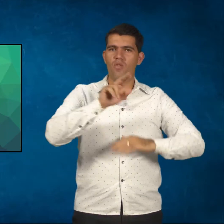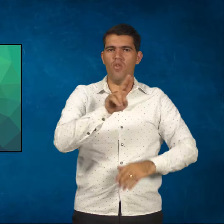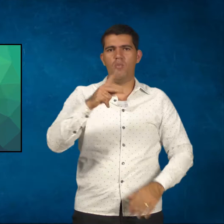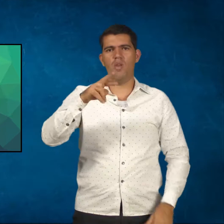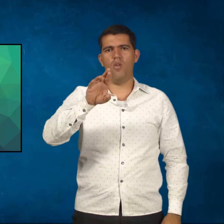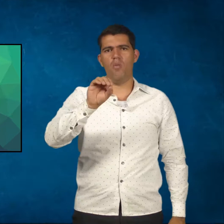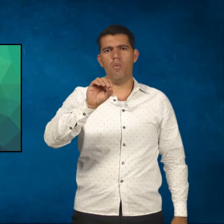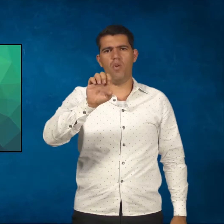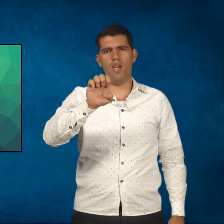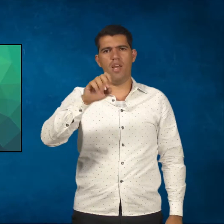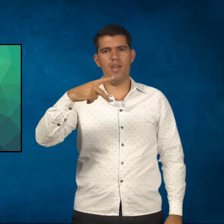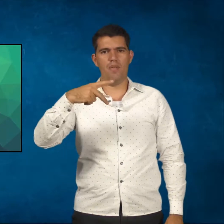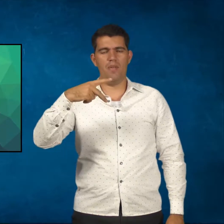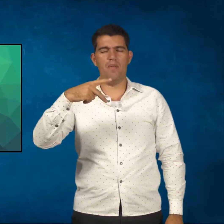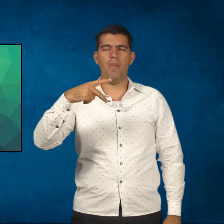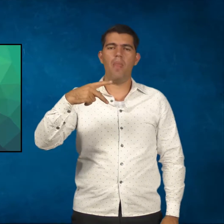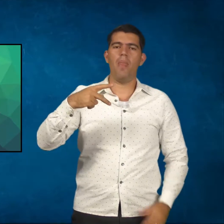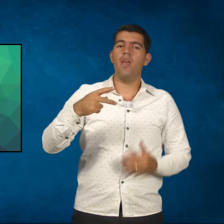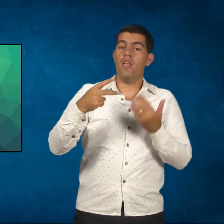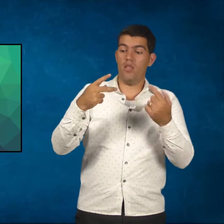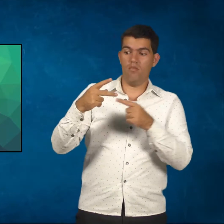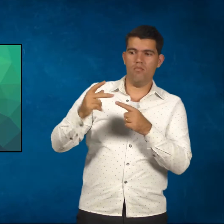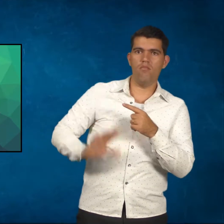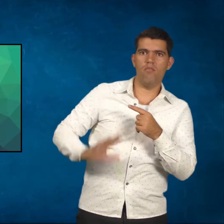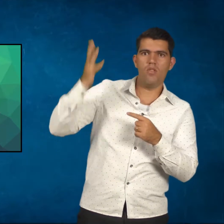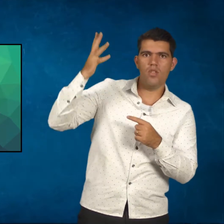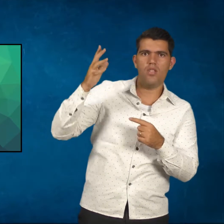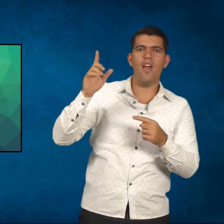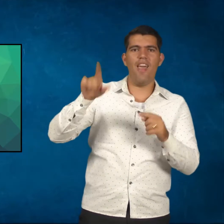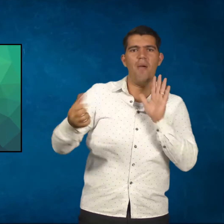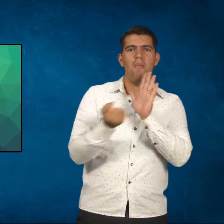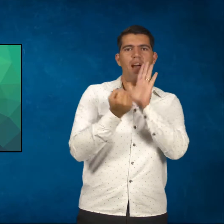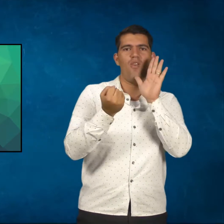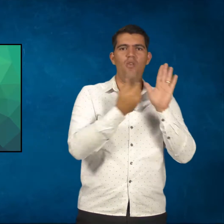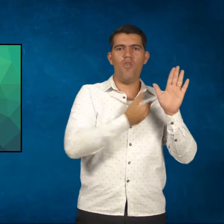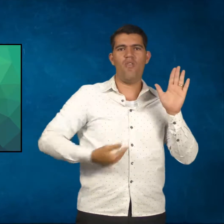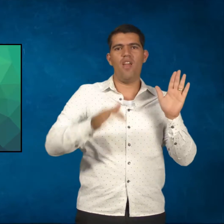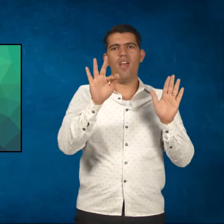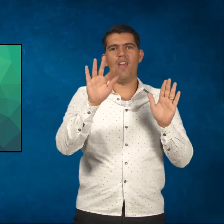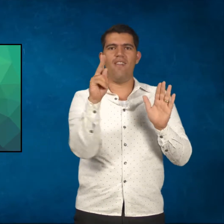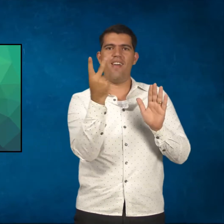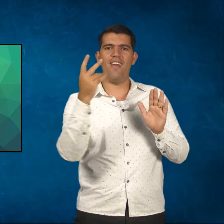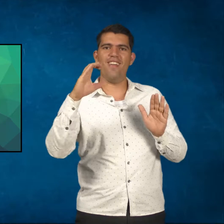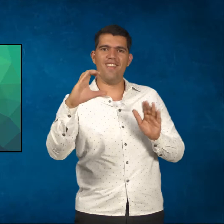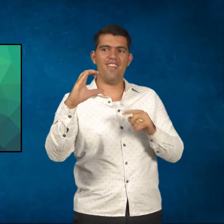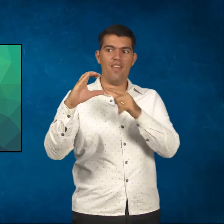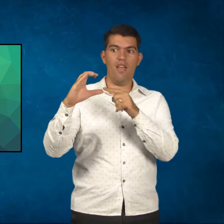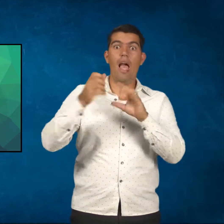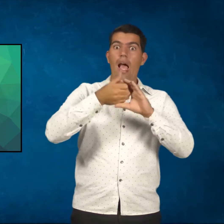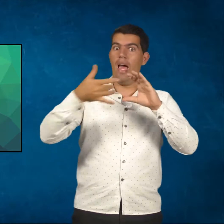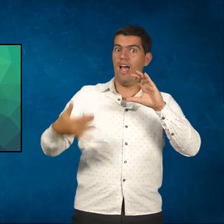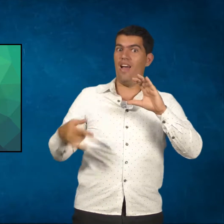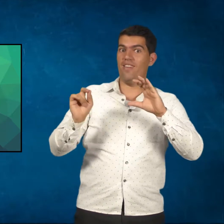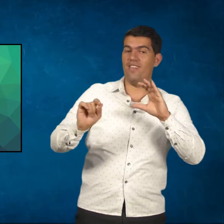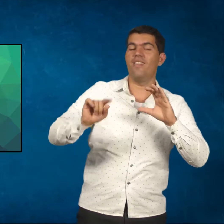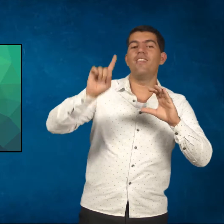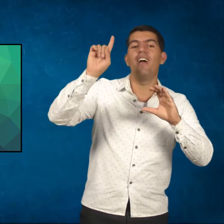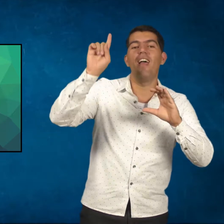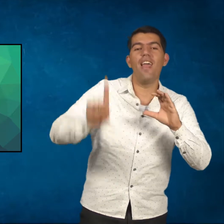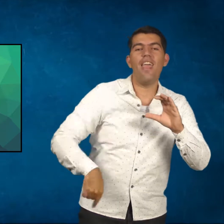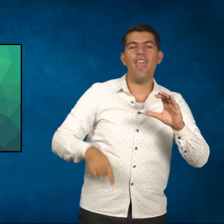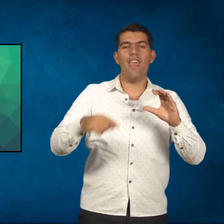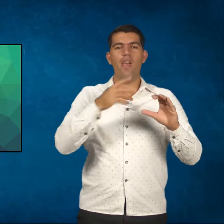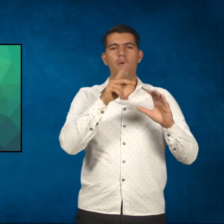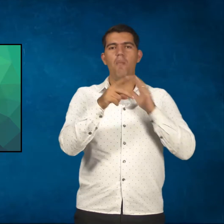PROEP. Este fato, que marcou o governo FHC, é bastante característico da